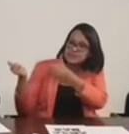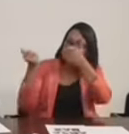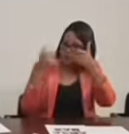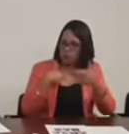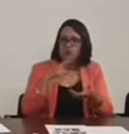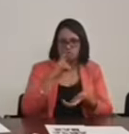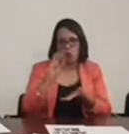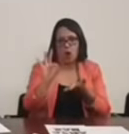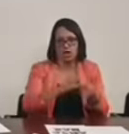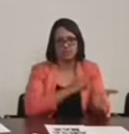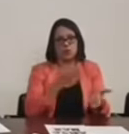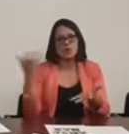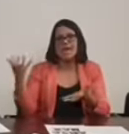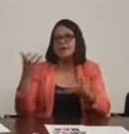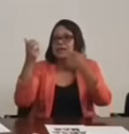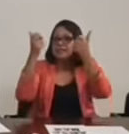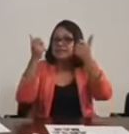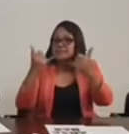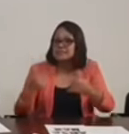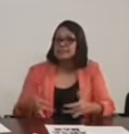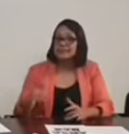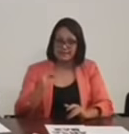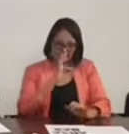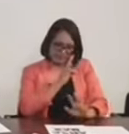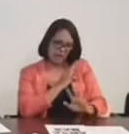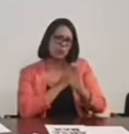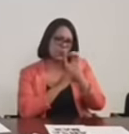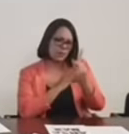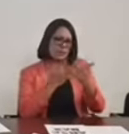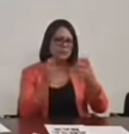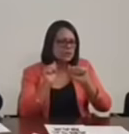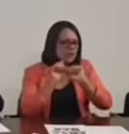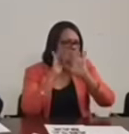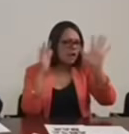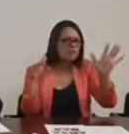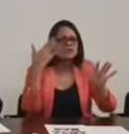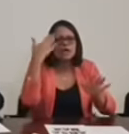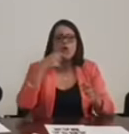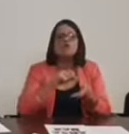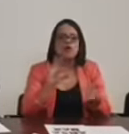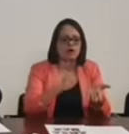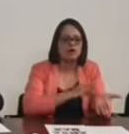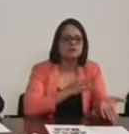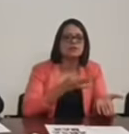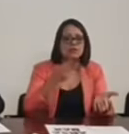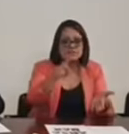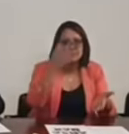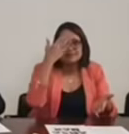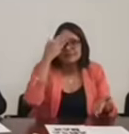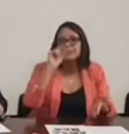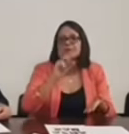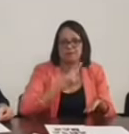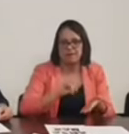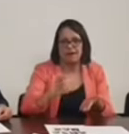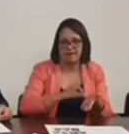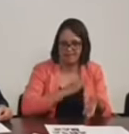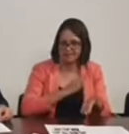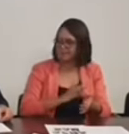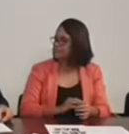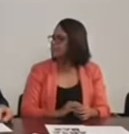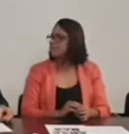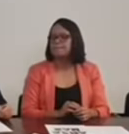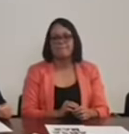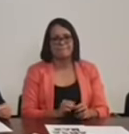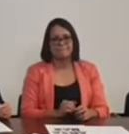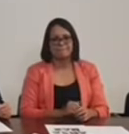verdade, né, com linguagem técnica e compreensível por todos, o que é que eu estou assinando agora em primeira mão para todos vocês aí.